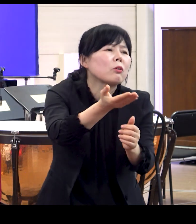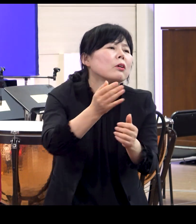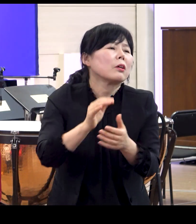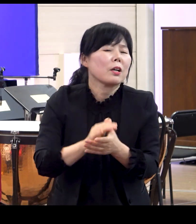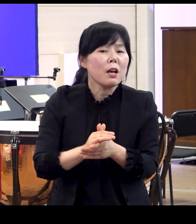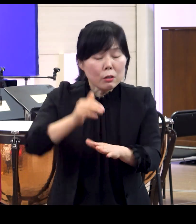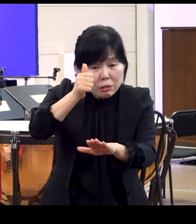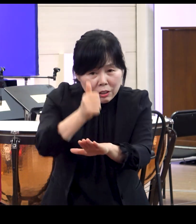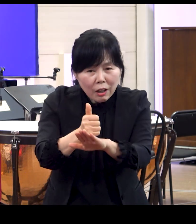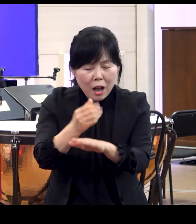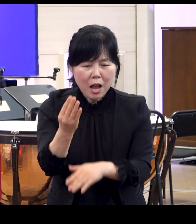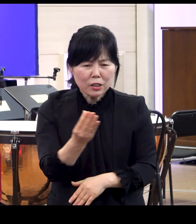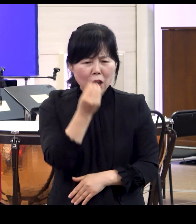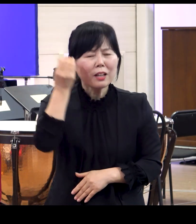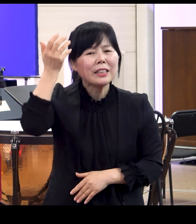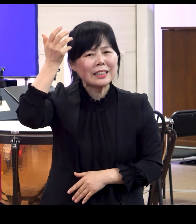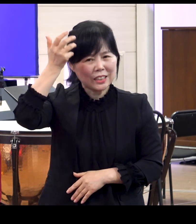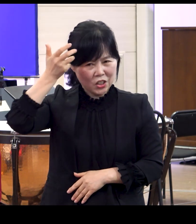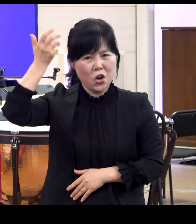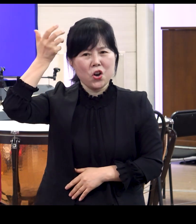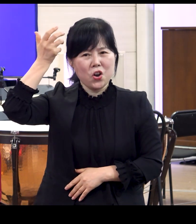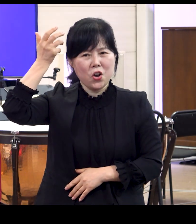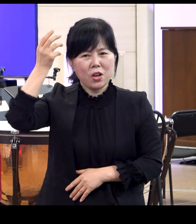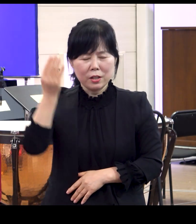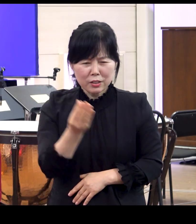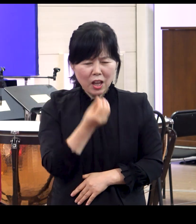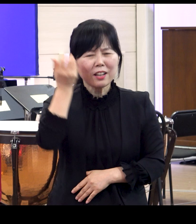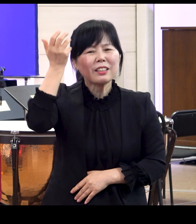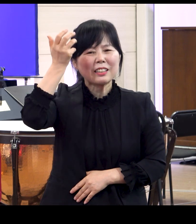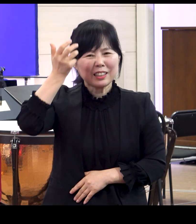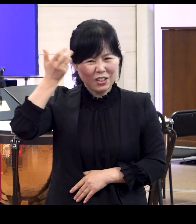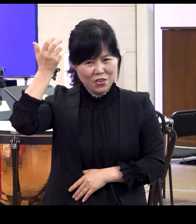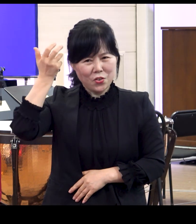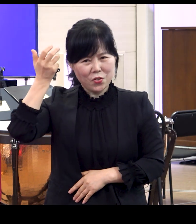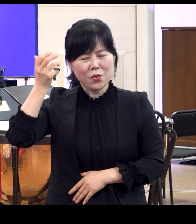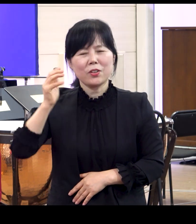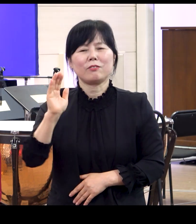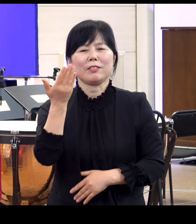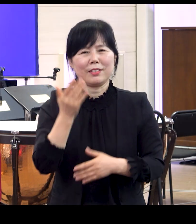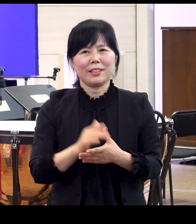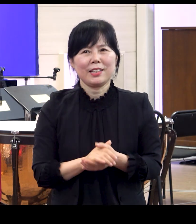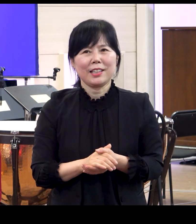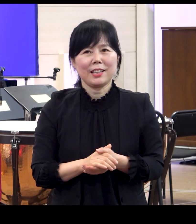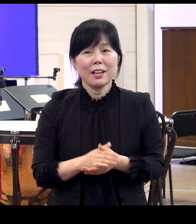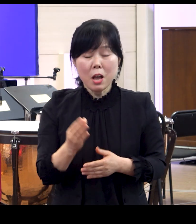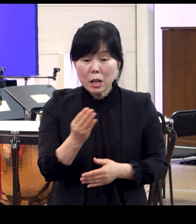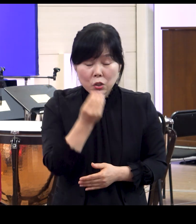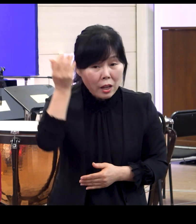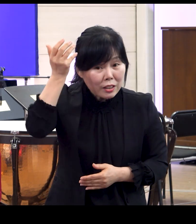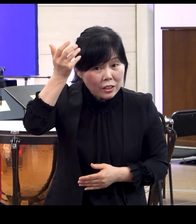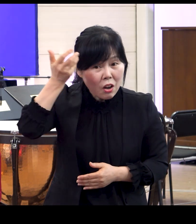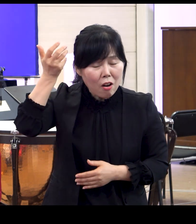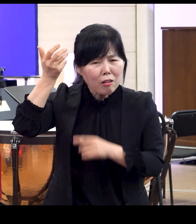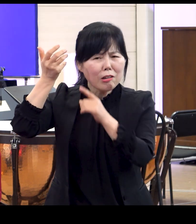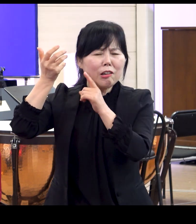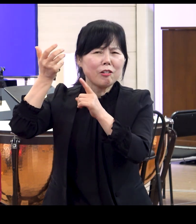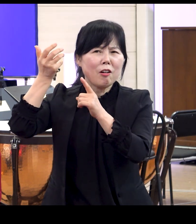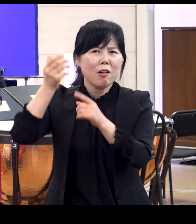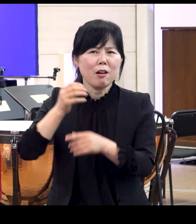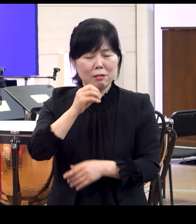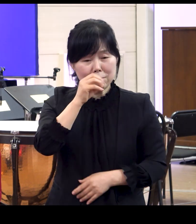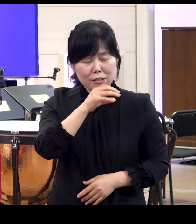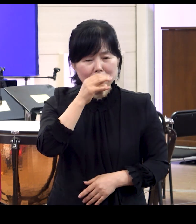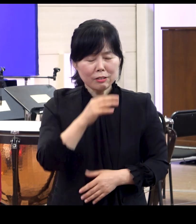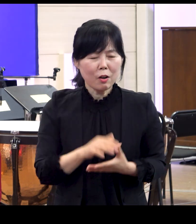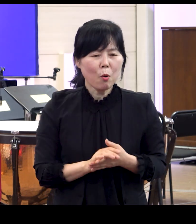그래서 우리가 생령, 네페시 하야, 생령이 되었는데, 이 생명은요 단지